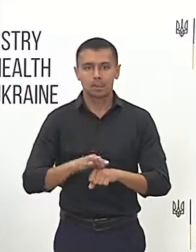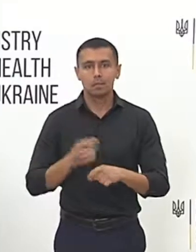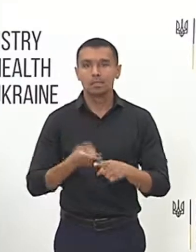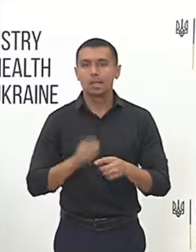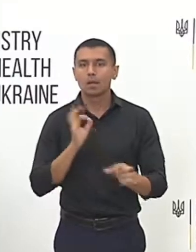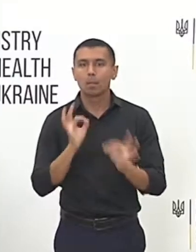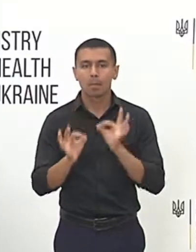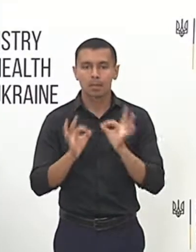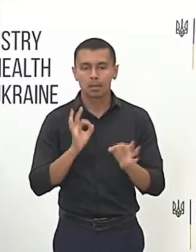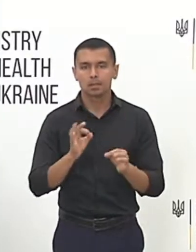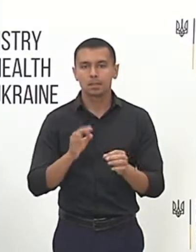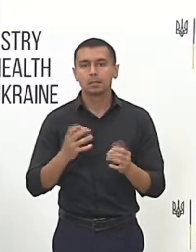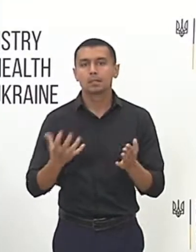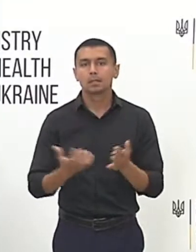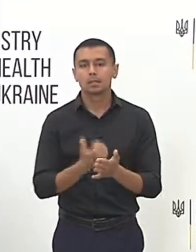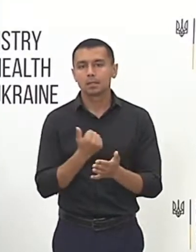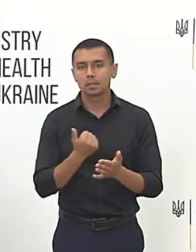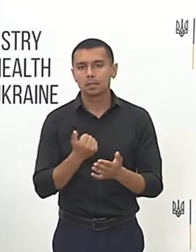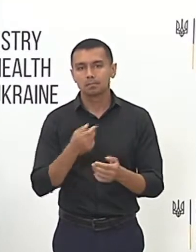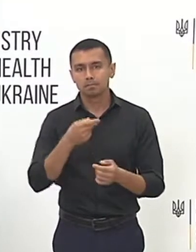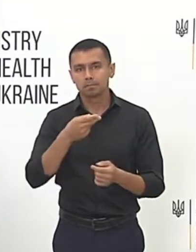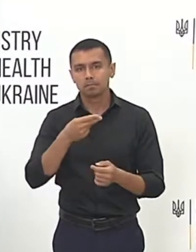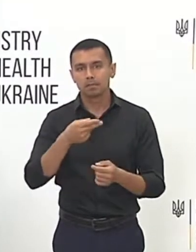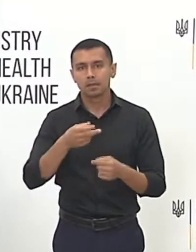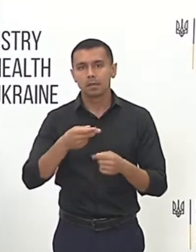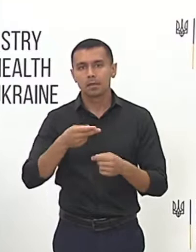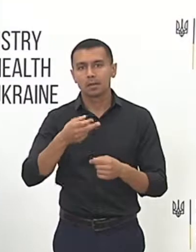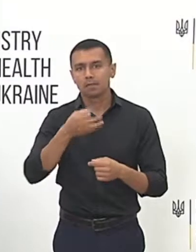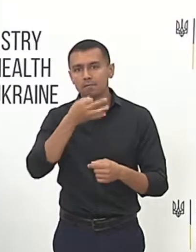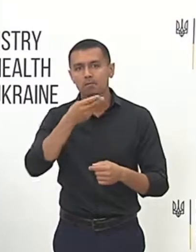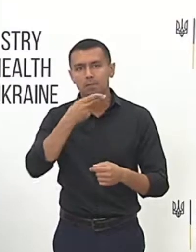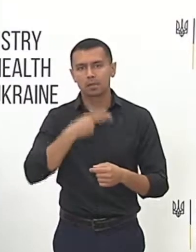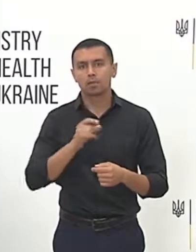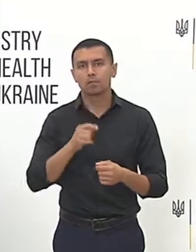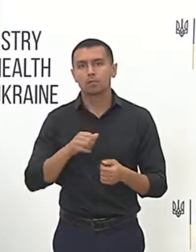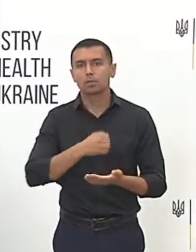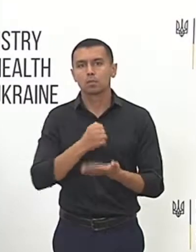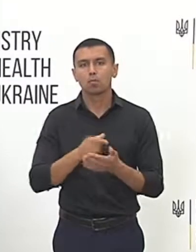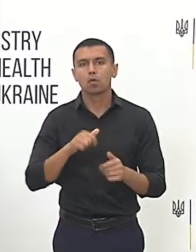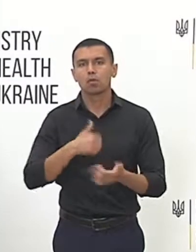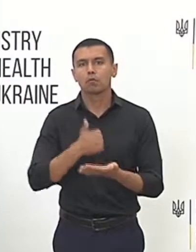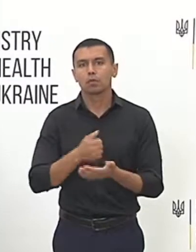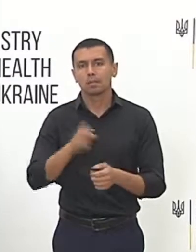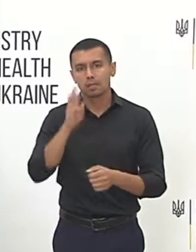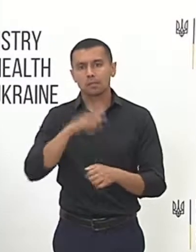Ці рекомендації знайшли відображення в постанові Головного державного санітарного